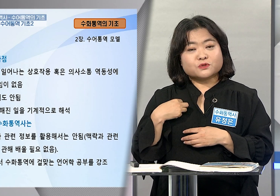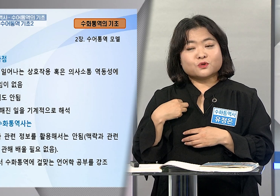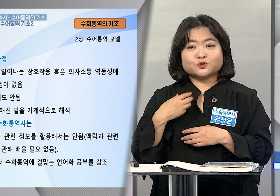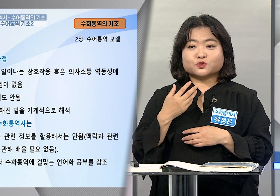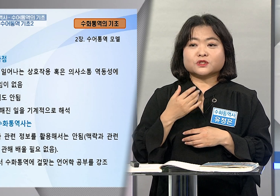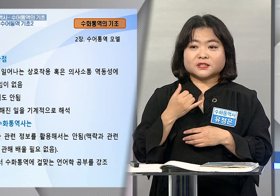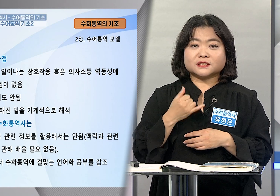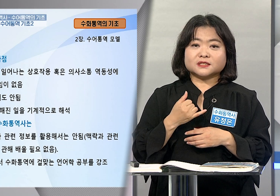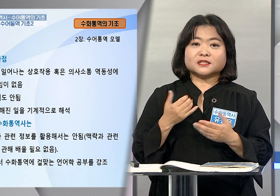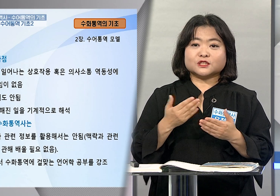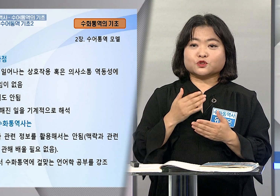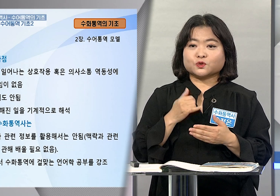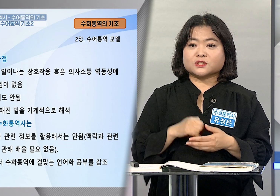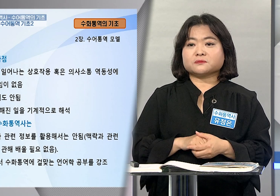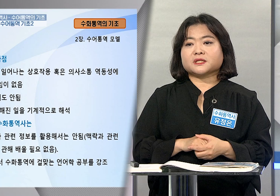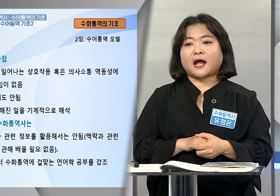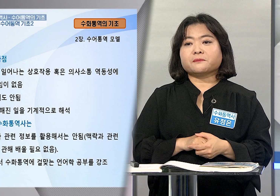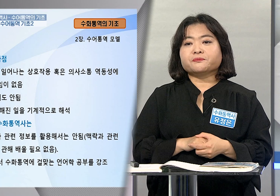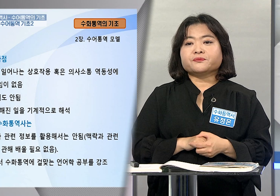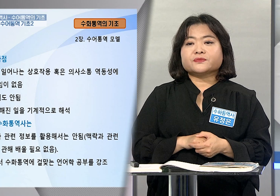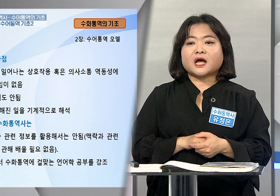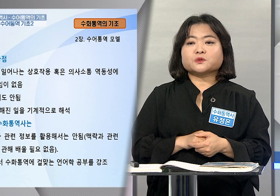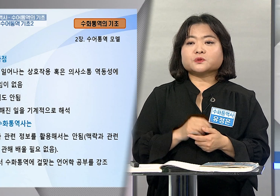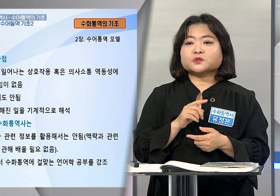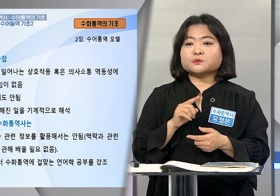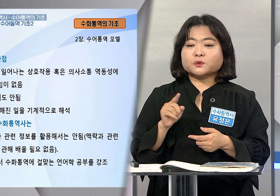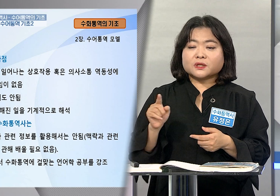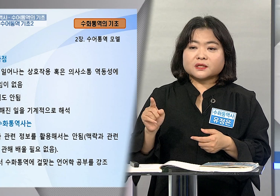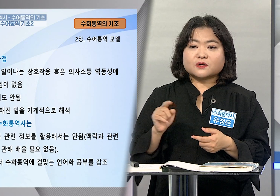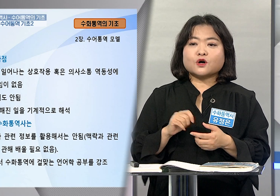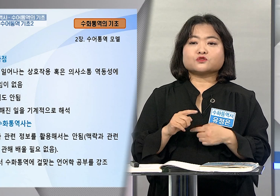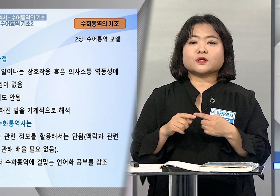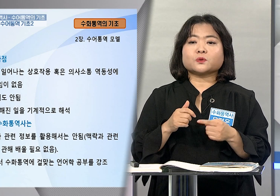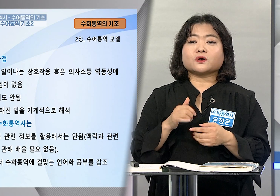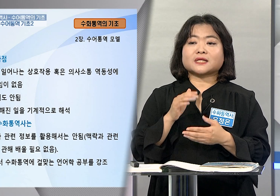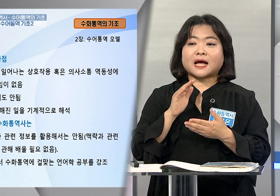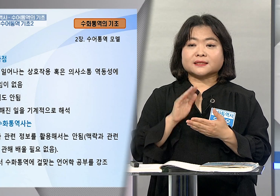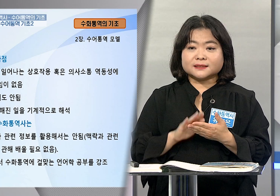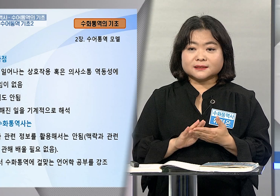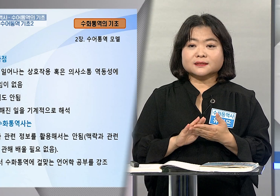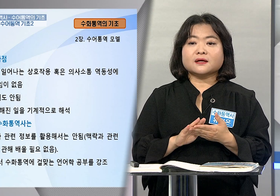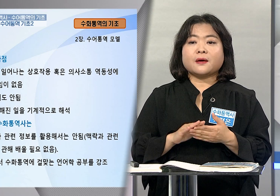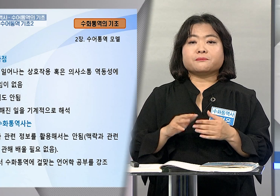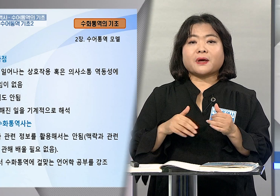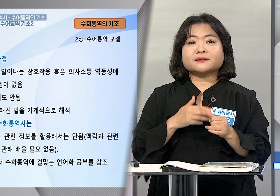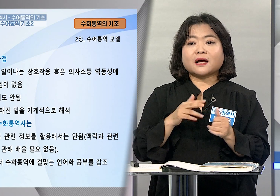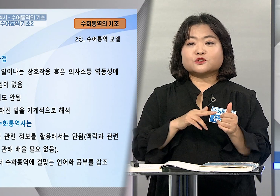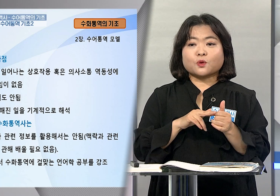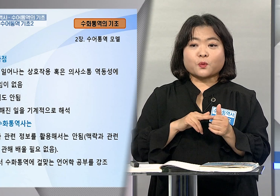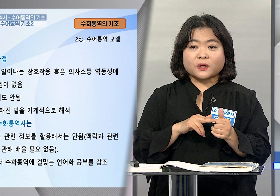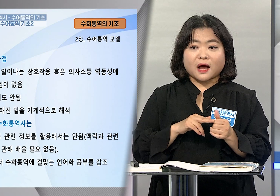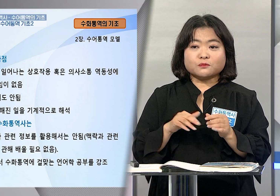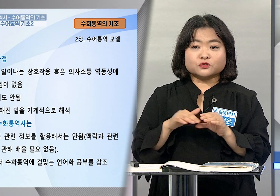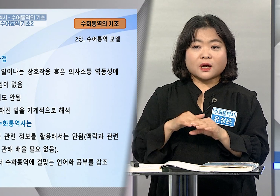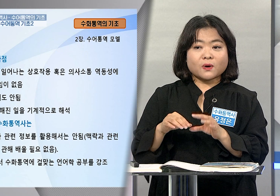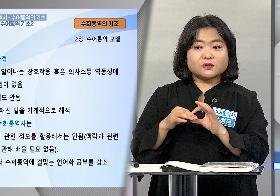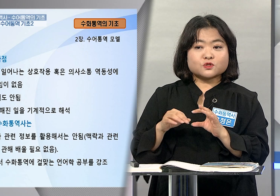부담스러울 수도 있는 일일 수도 있습니다. 자, 송수신 모델에서 수화통역사는 맥락 정보나 문화 관련